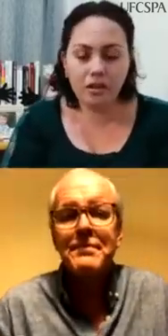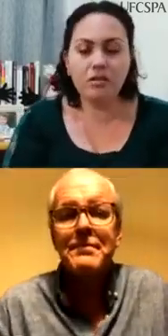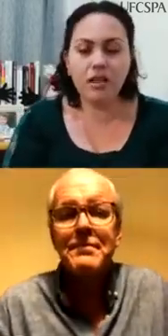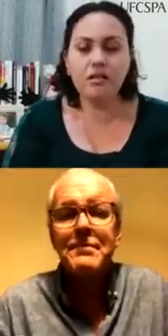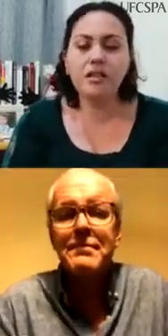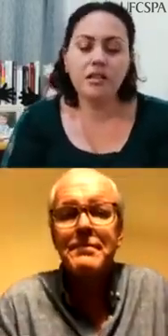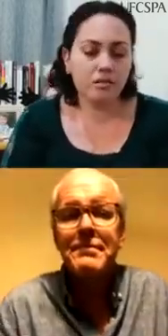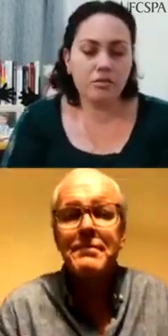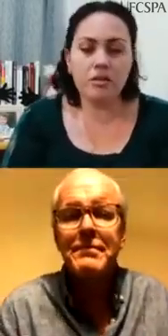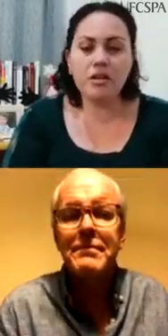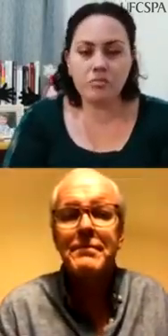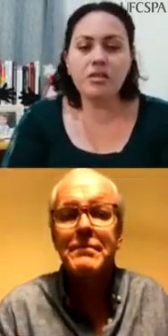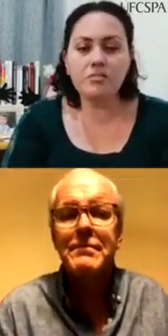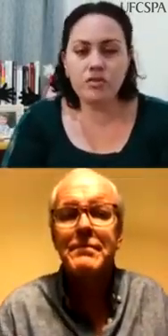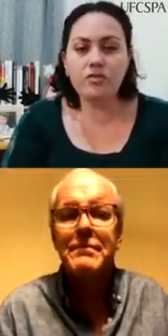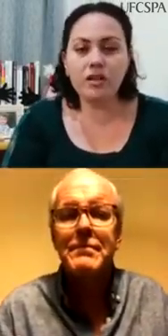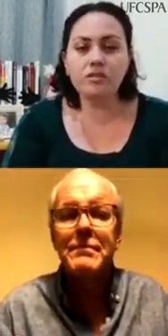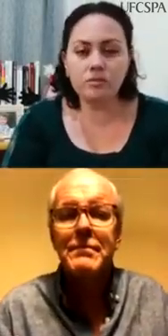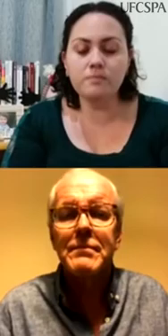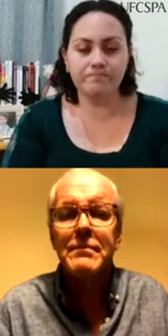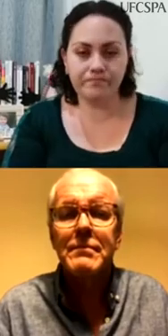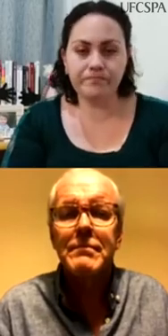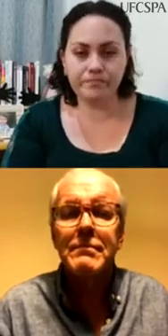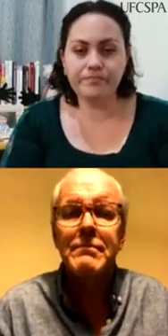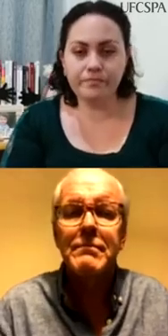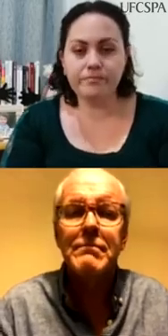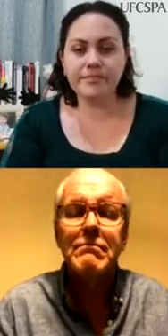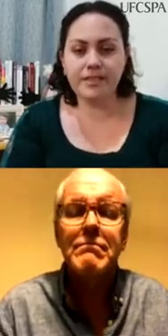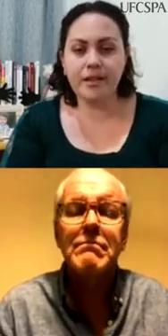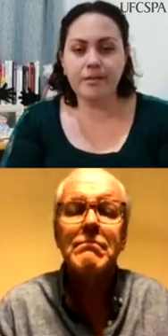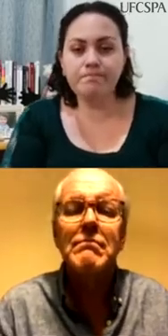intérprete naquele local. Então, só resumidamente falando.